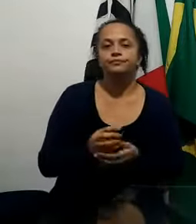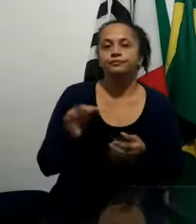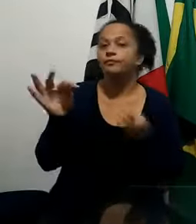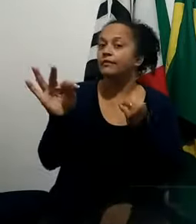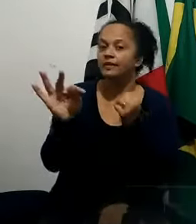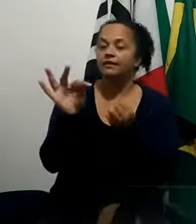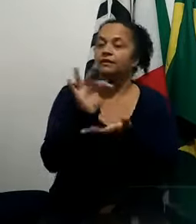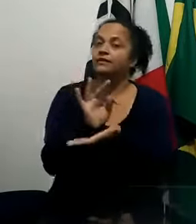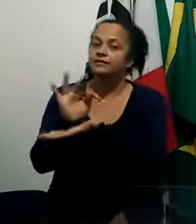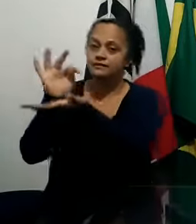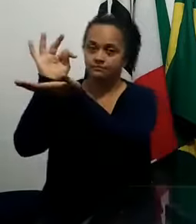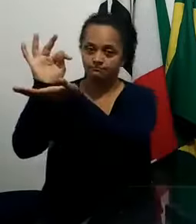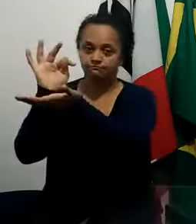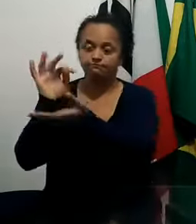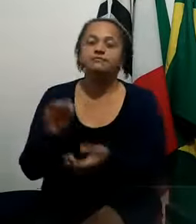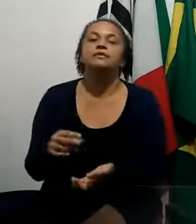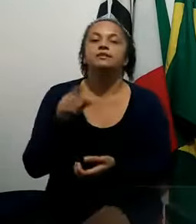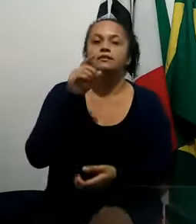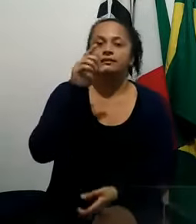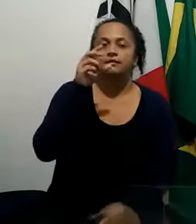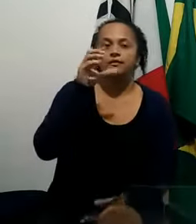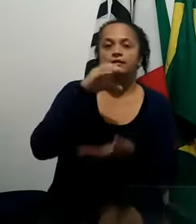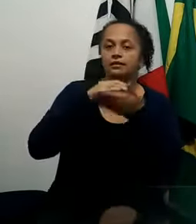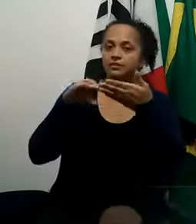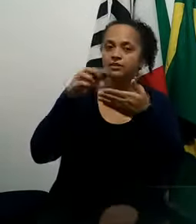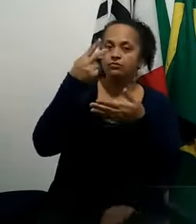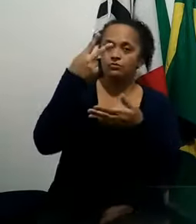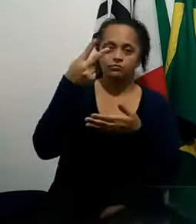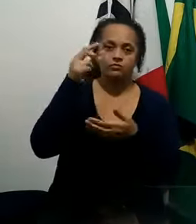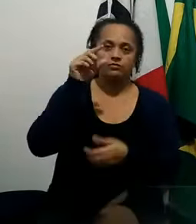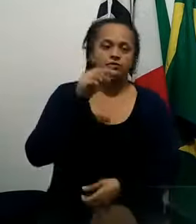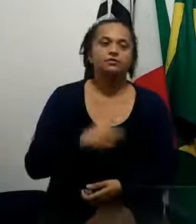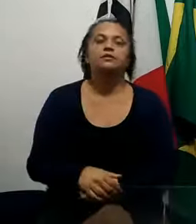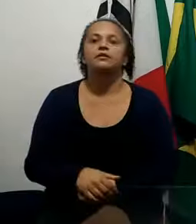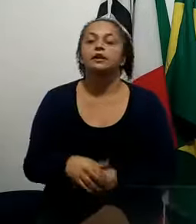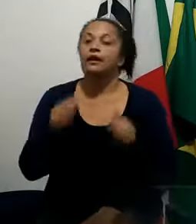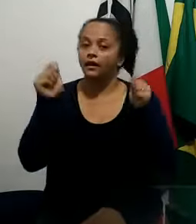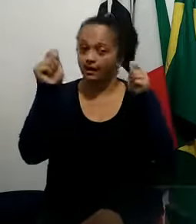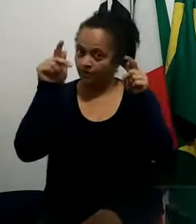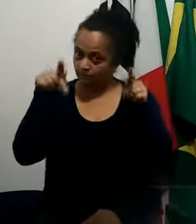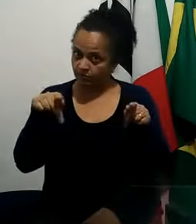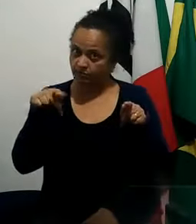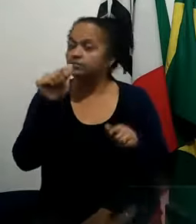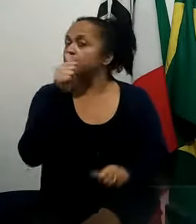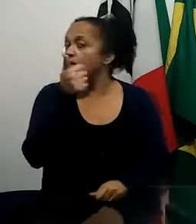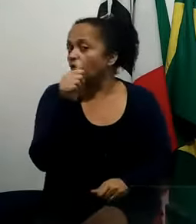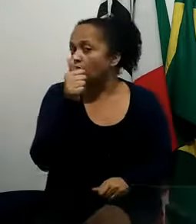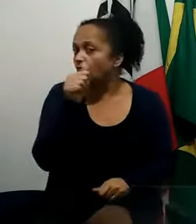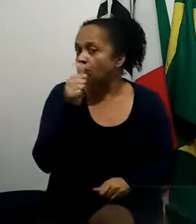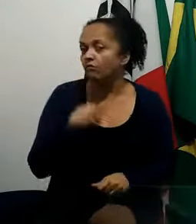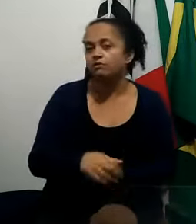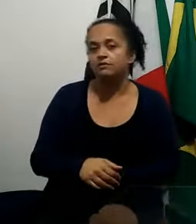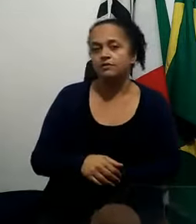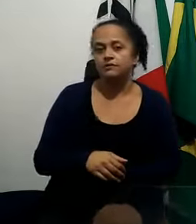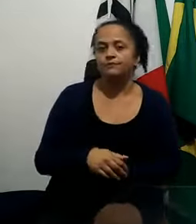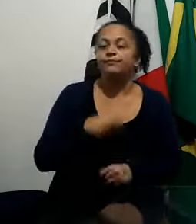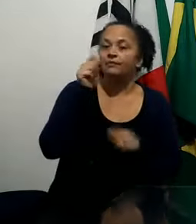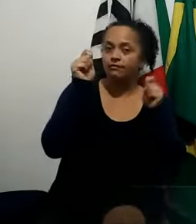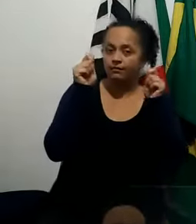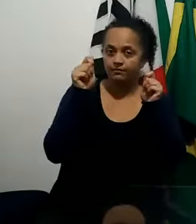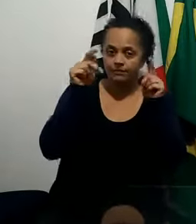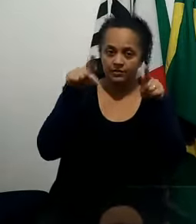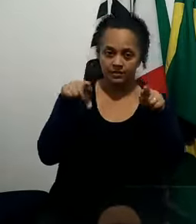ao 12, Apocalipse 11, verso 6 ao 7, Apocalipse 13, verso